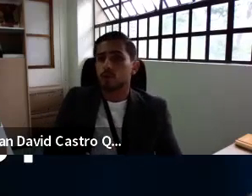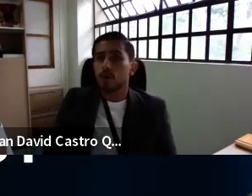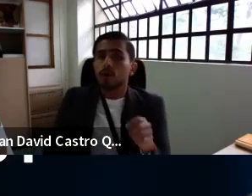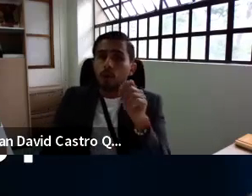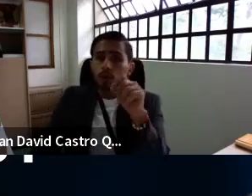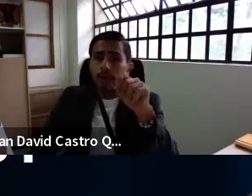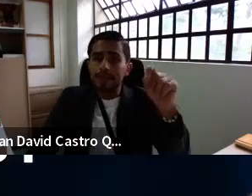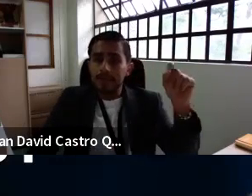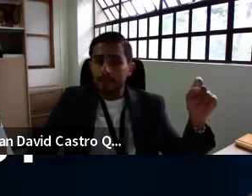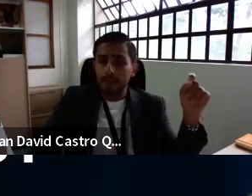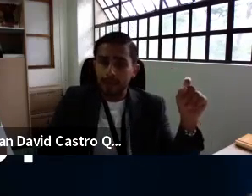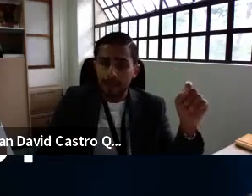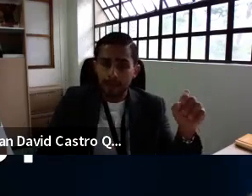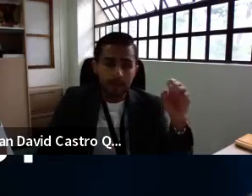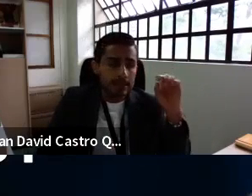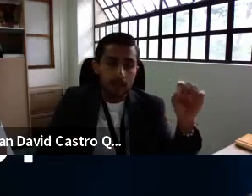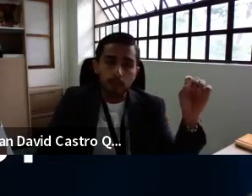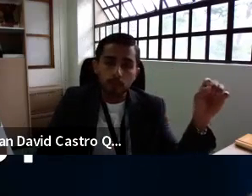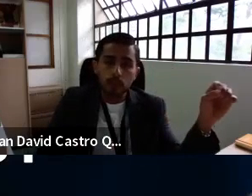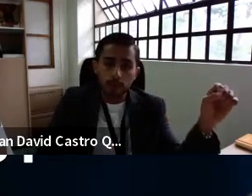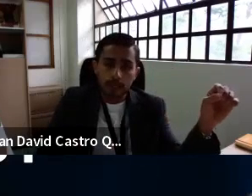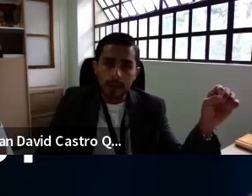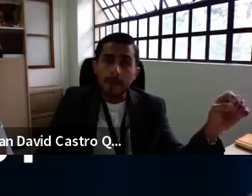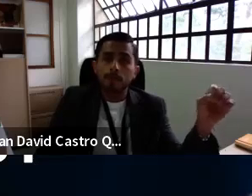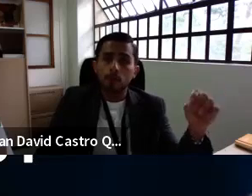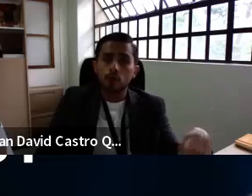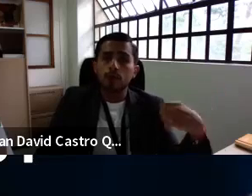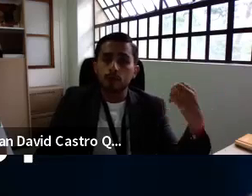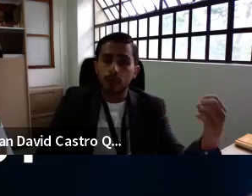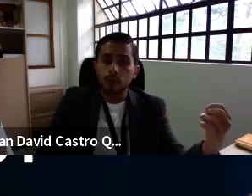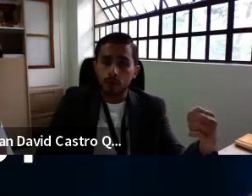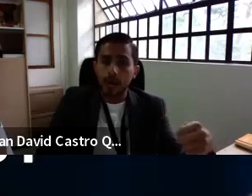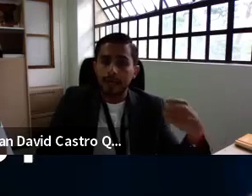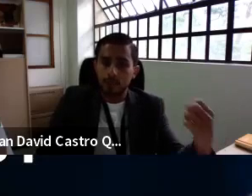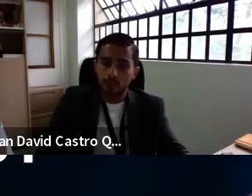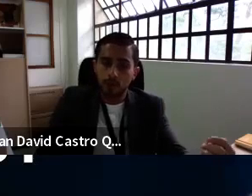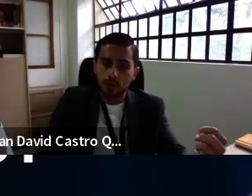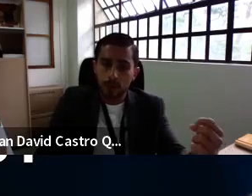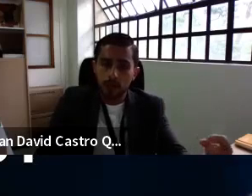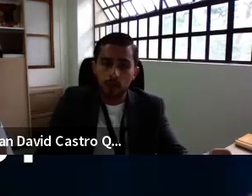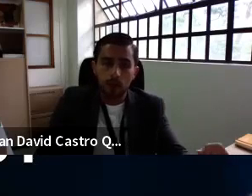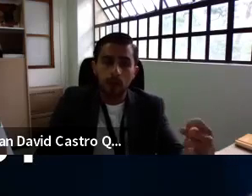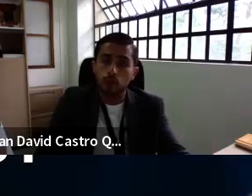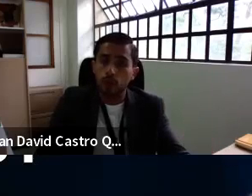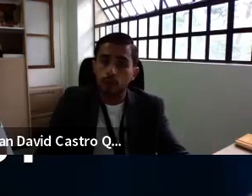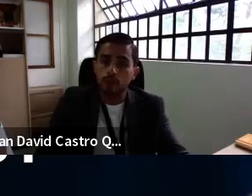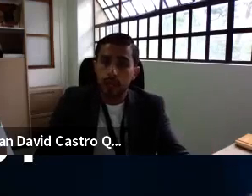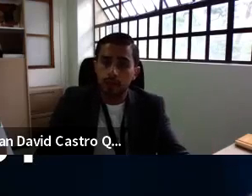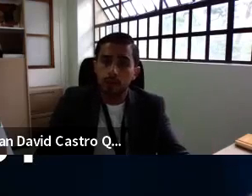todos en cierta medida desde cierto punto de vista nos correspondemos con la gestión del conocimiento con el uso del conocimiento